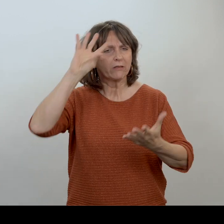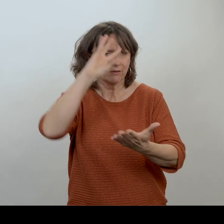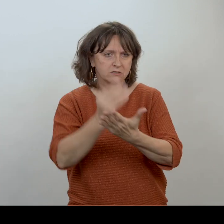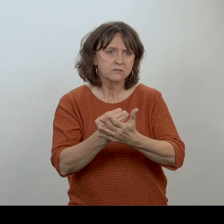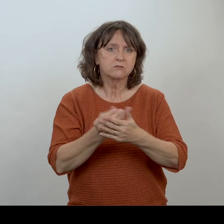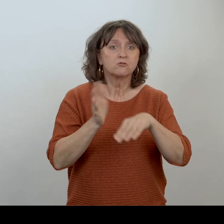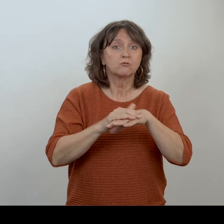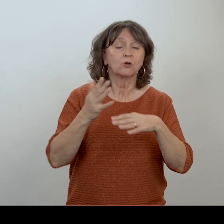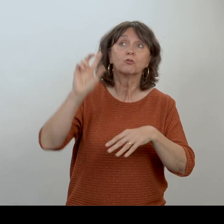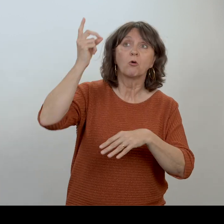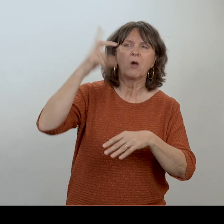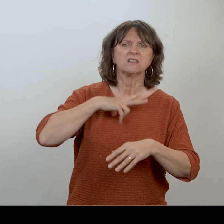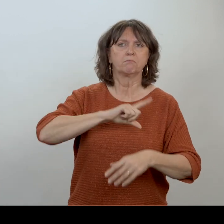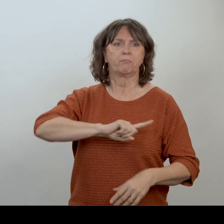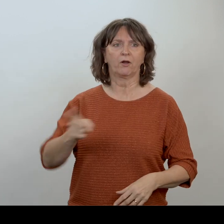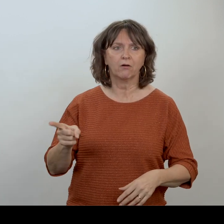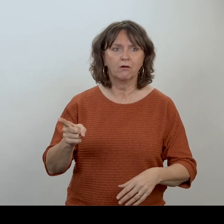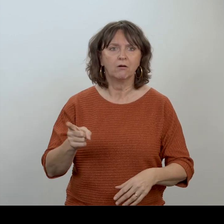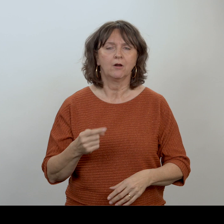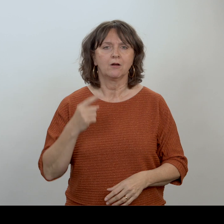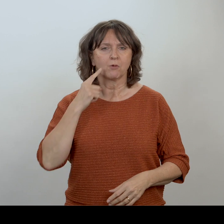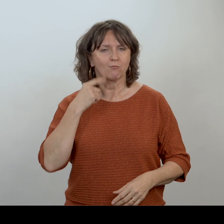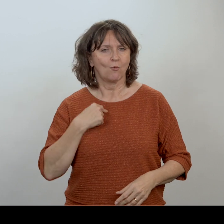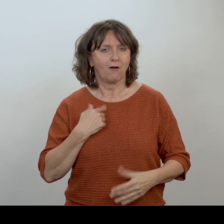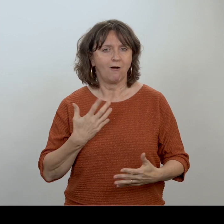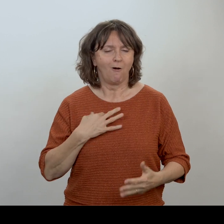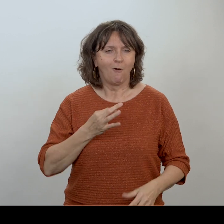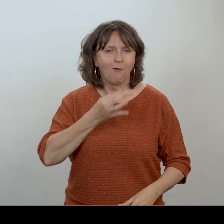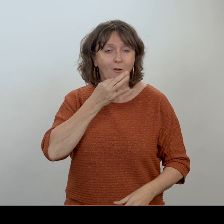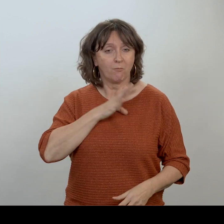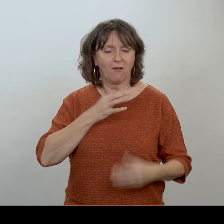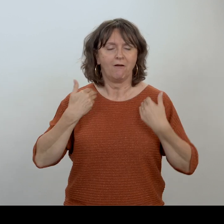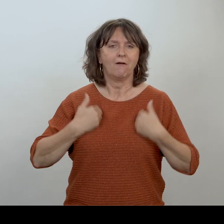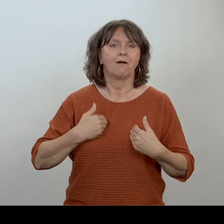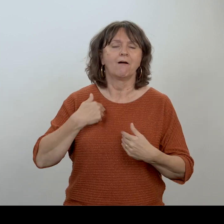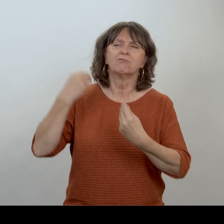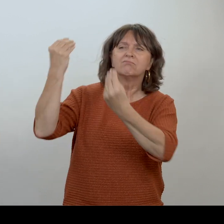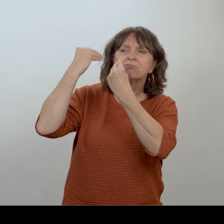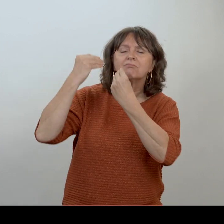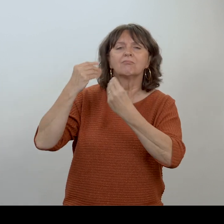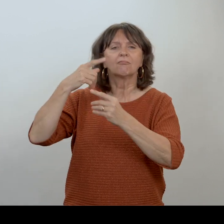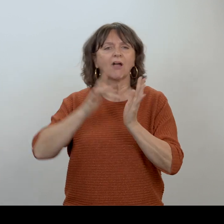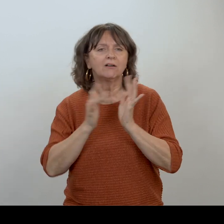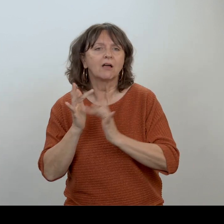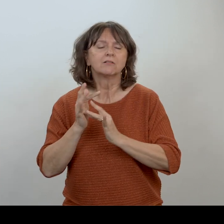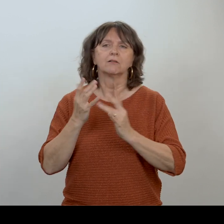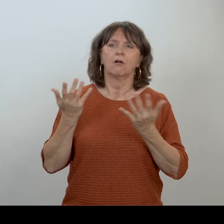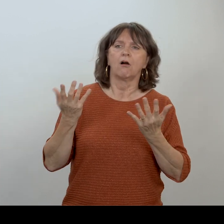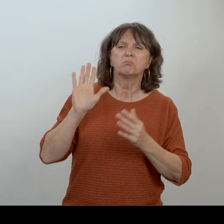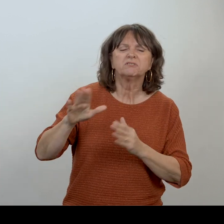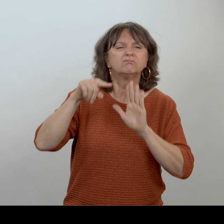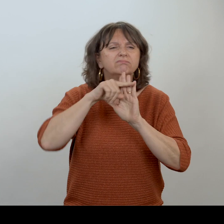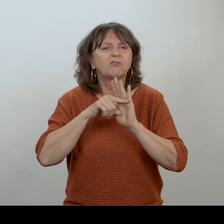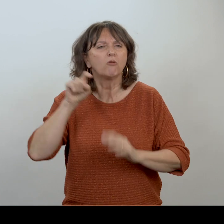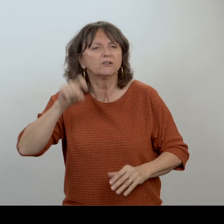la non-existence de Dieu. Pour moi, c'était l'occasion de me libérer de mon éducation chrétienne. La vie des chrétiens me semblait